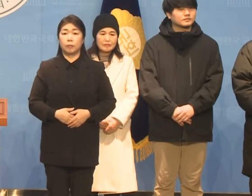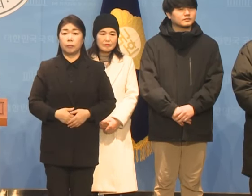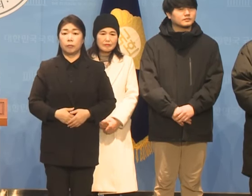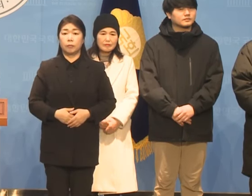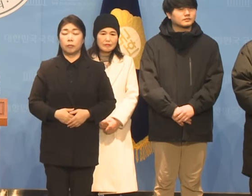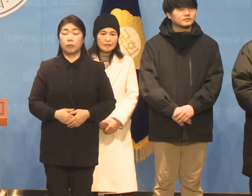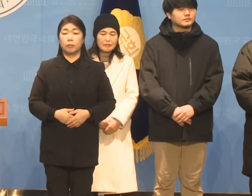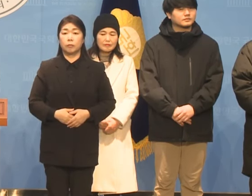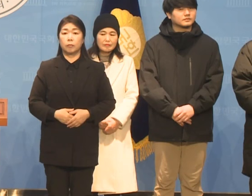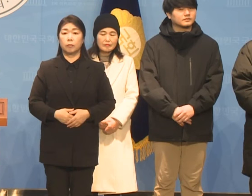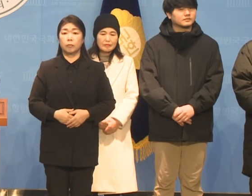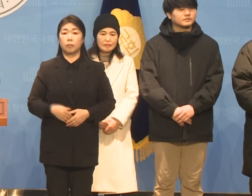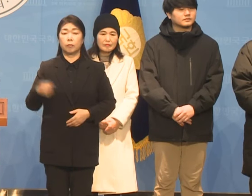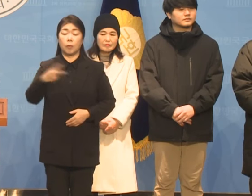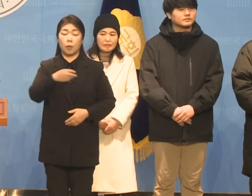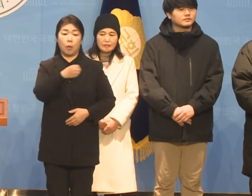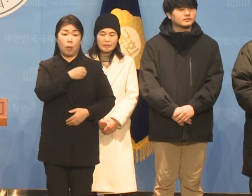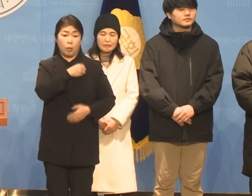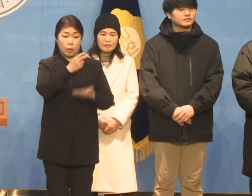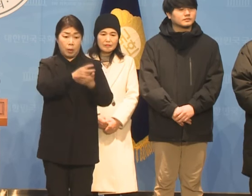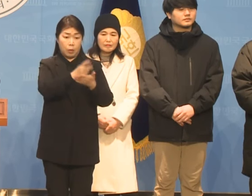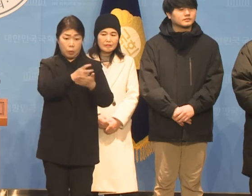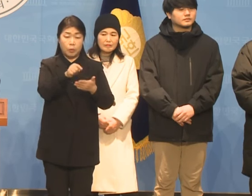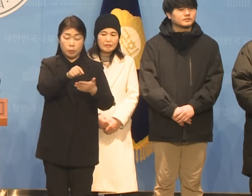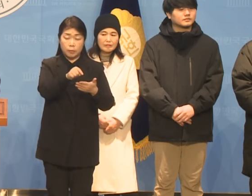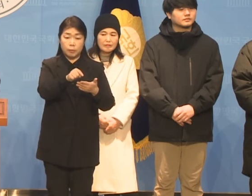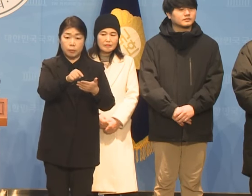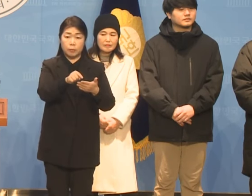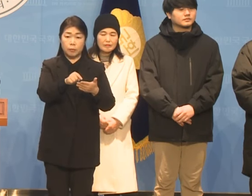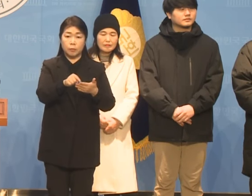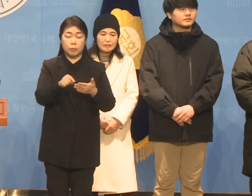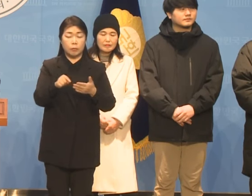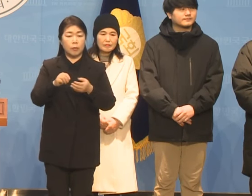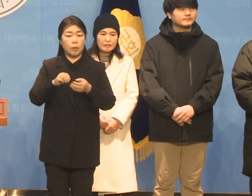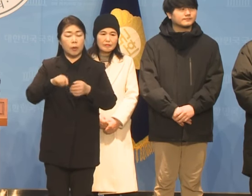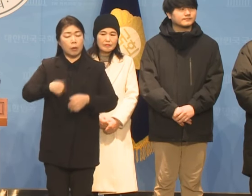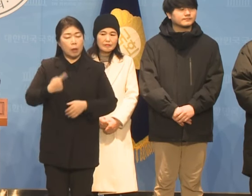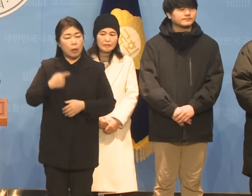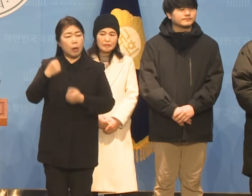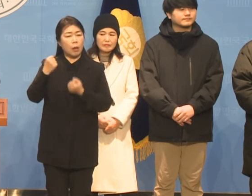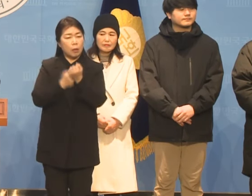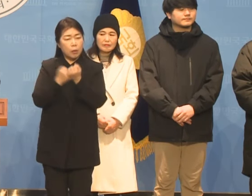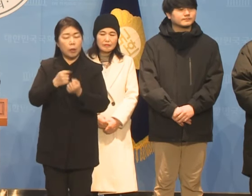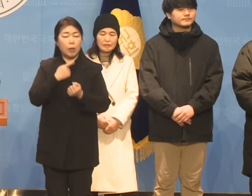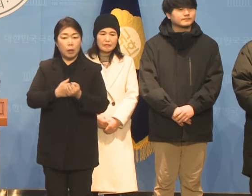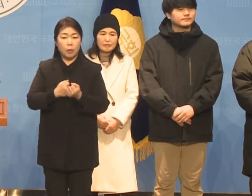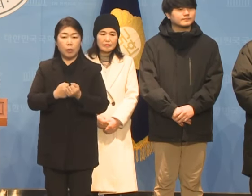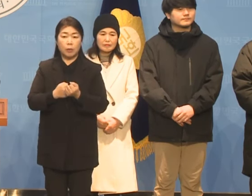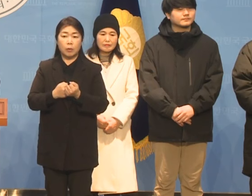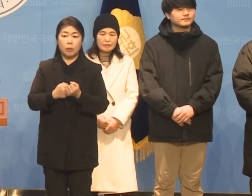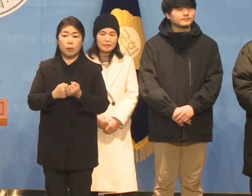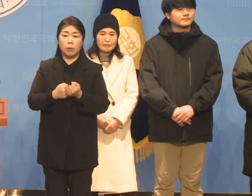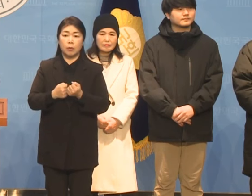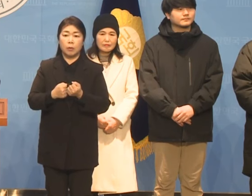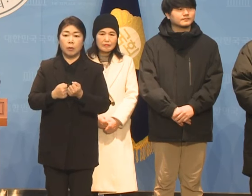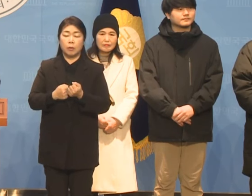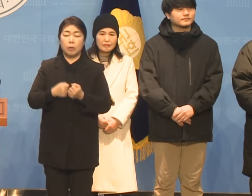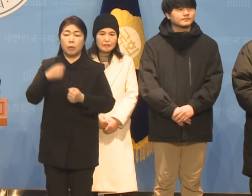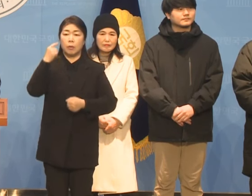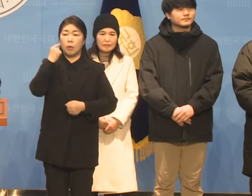그리고 당원 당규를 자의적으로 해석한 고무줄 검증위원회의 부당한 결정에